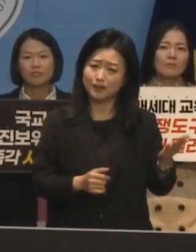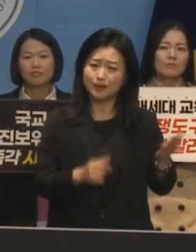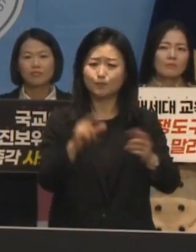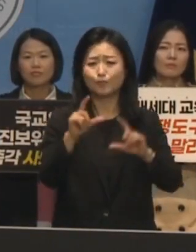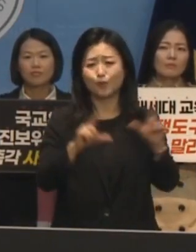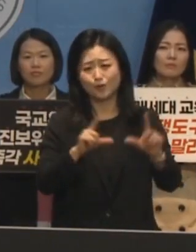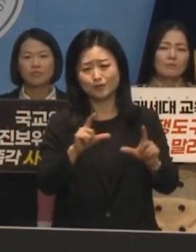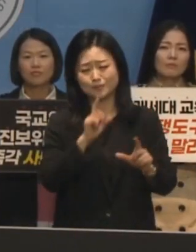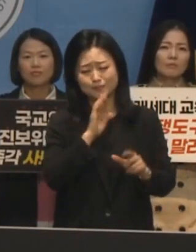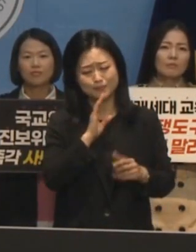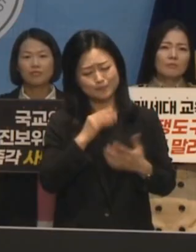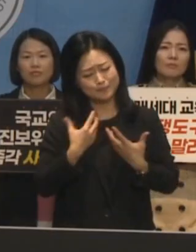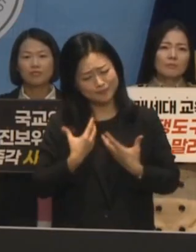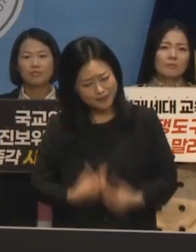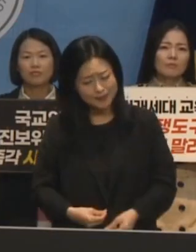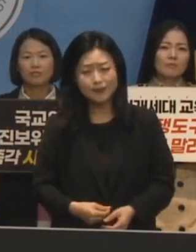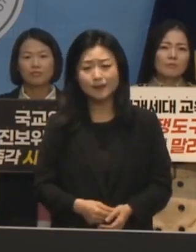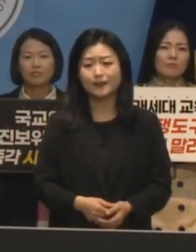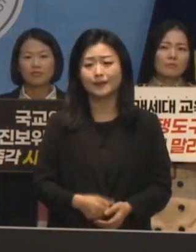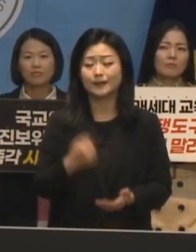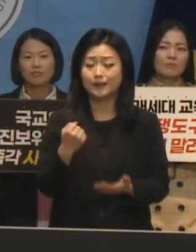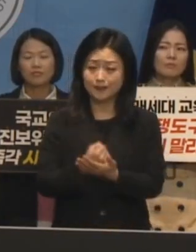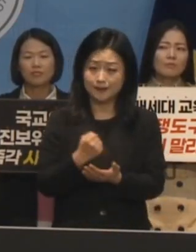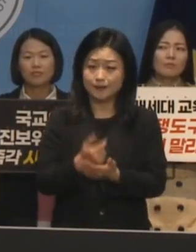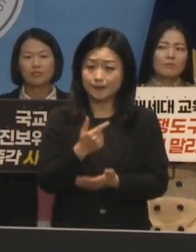행태라니 참으로 개탄스러울 수밖에 없다.